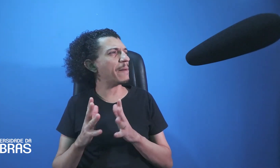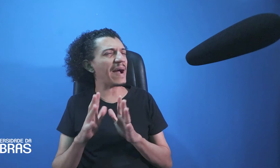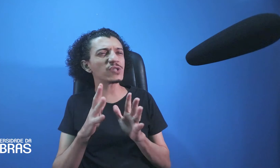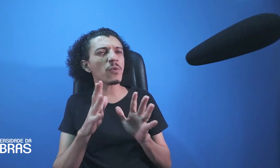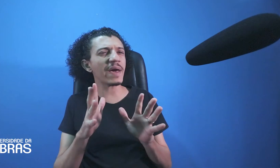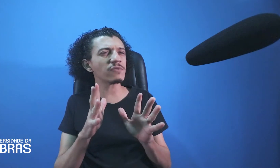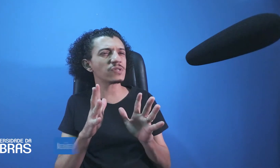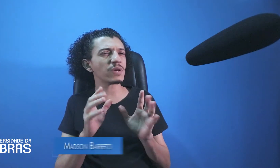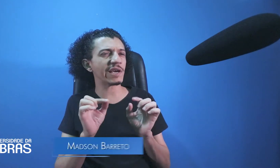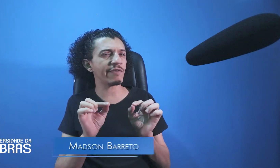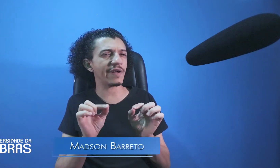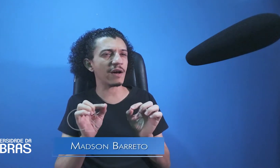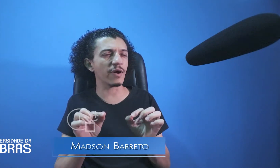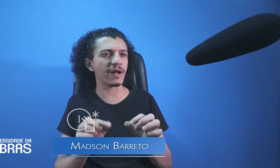mais ou menos isso aqui que eu vou falar agora.